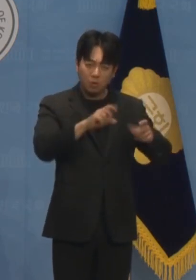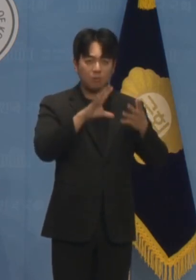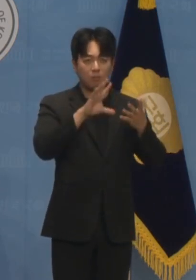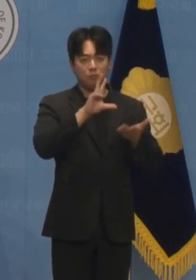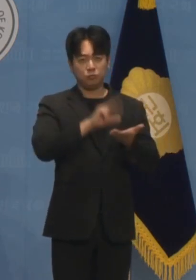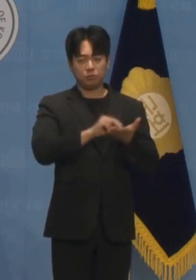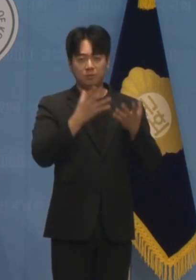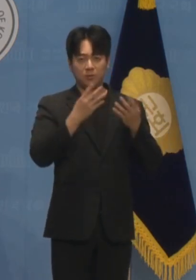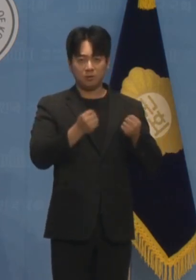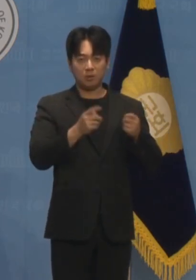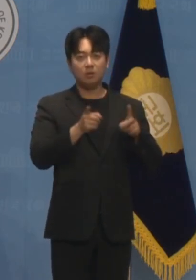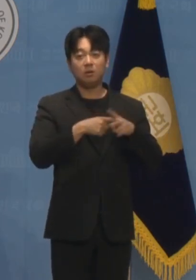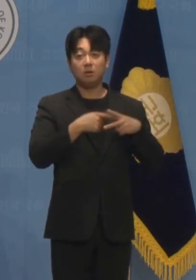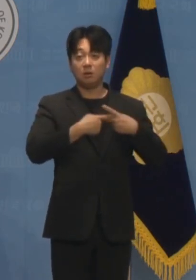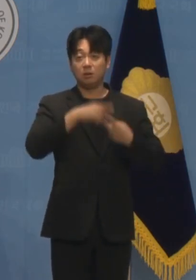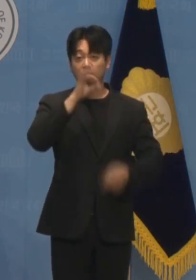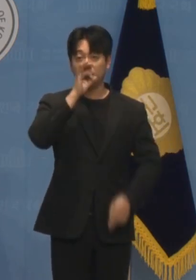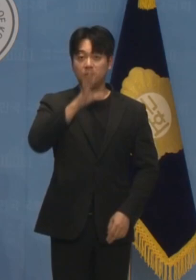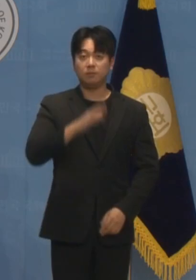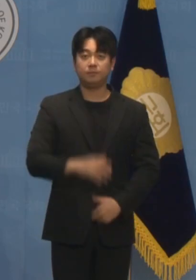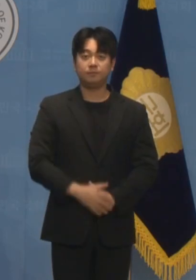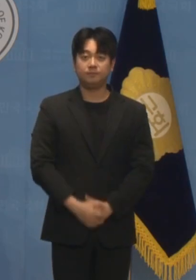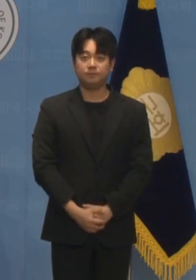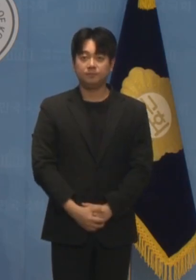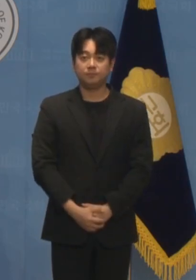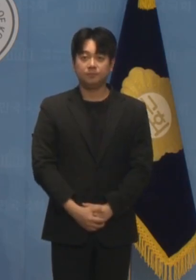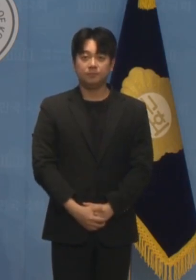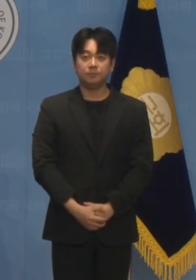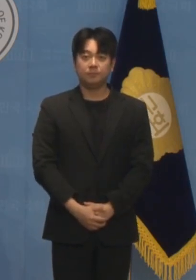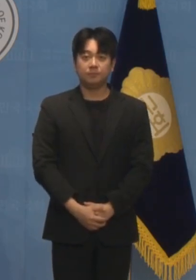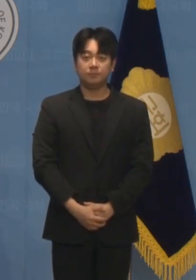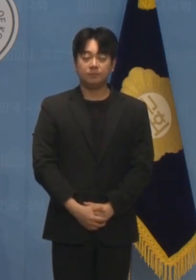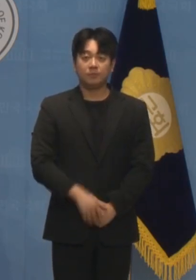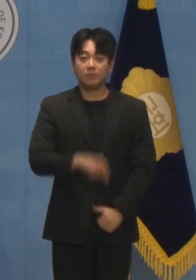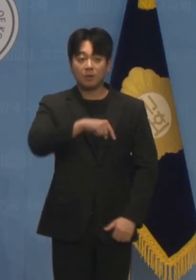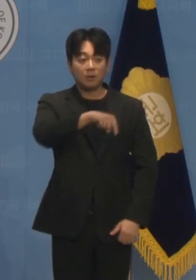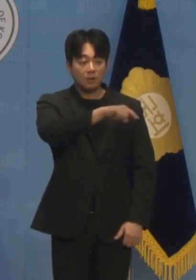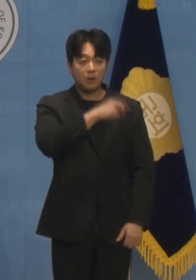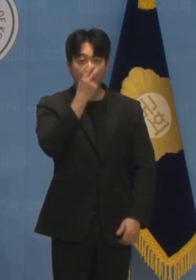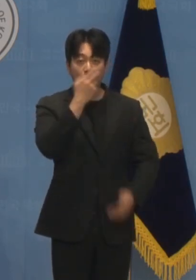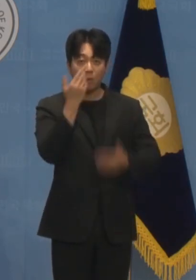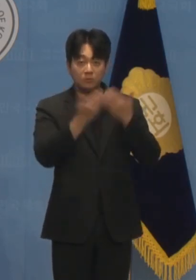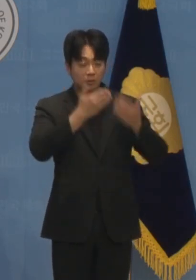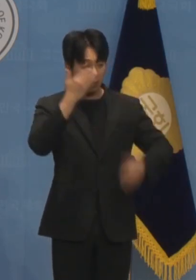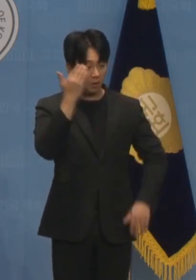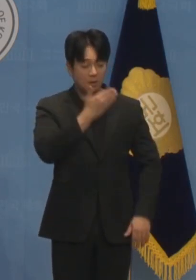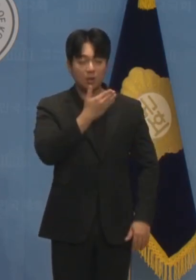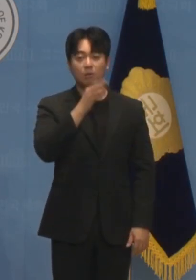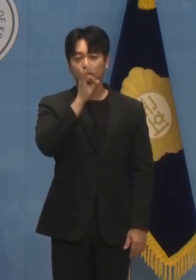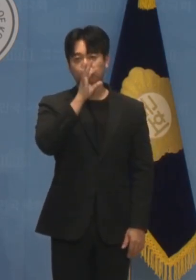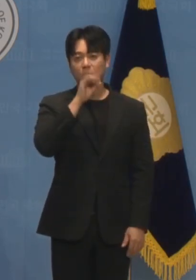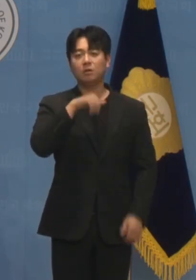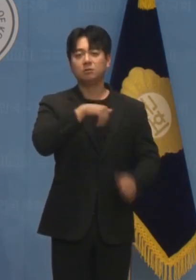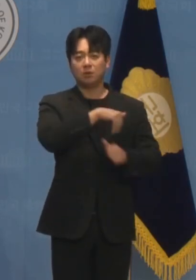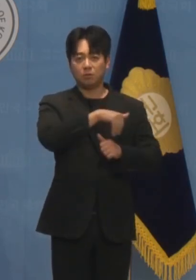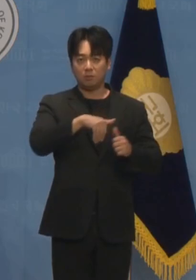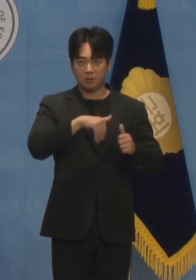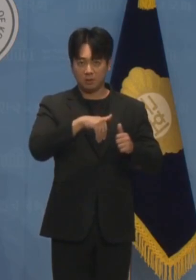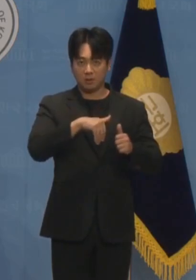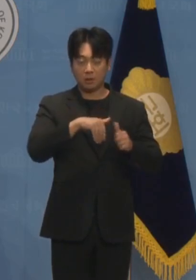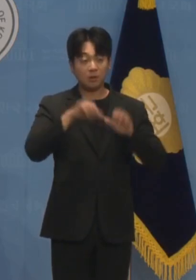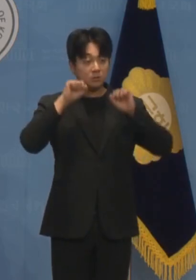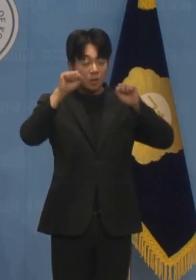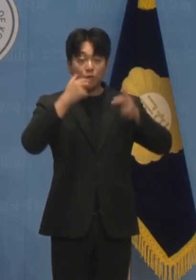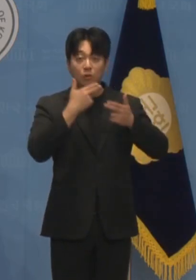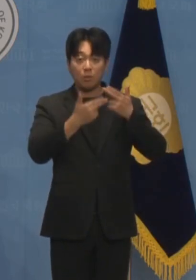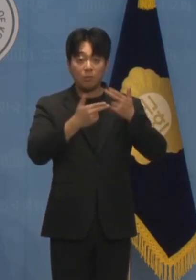않습니다. 대한체육회의 검증 시스템이 전혀 작동되지 않고 있는 것입니다. 체육단체의 문제는 여기서